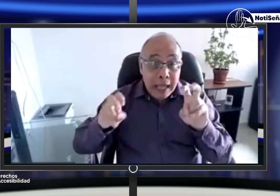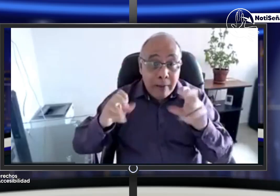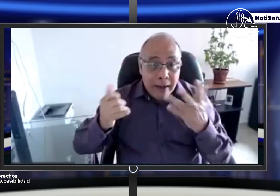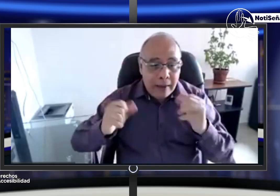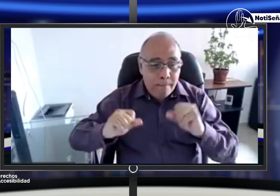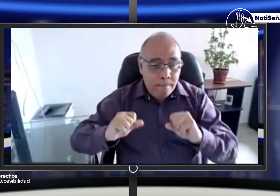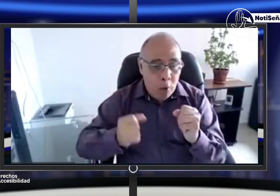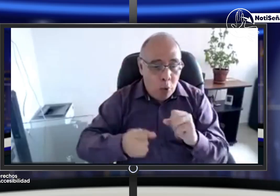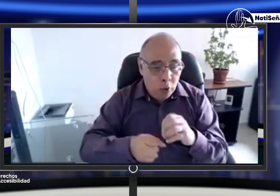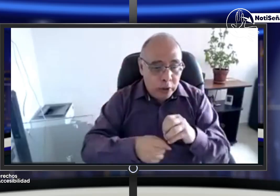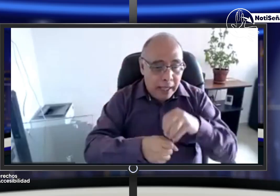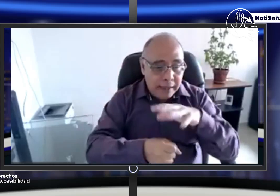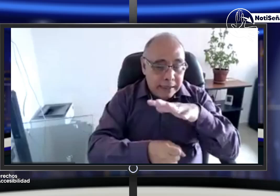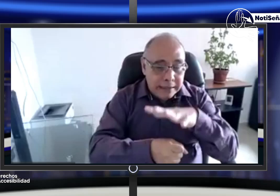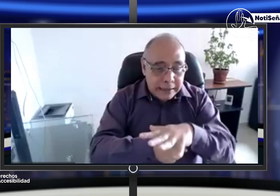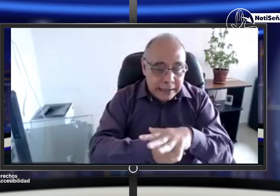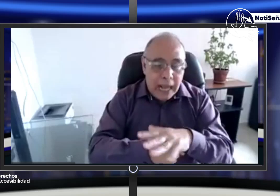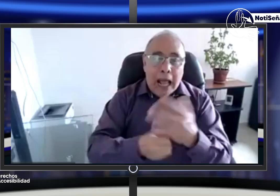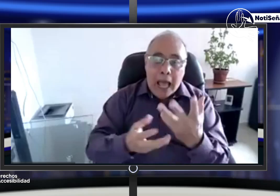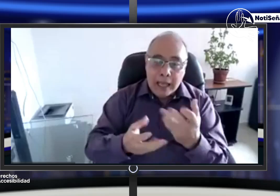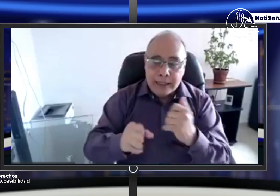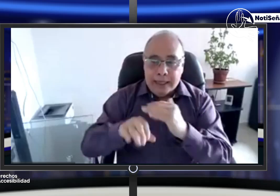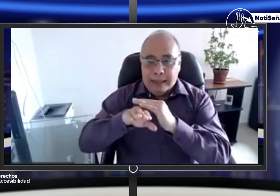manera mancomunada en toda Colombia.